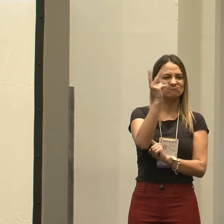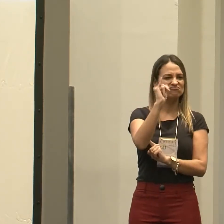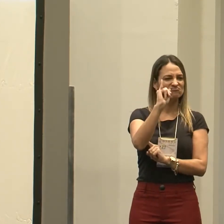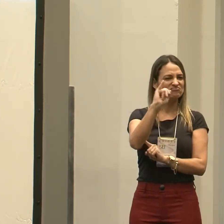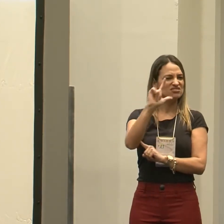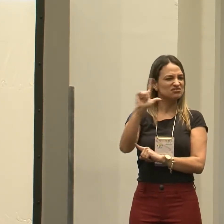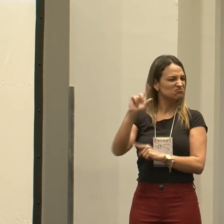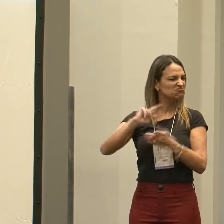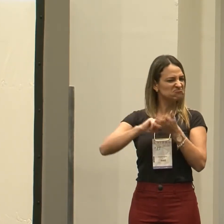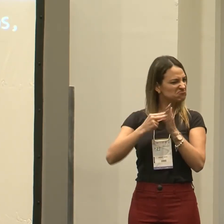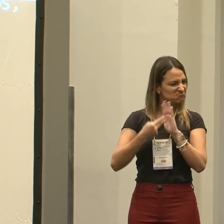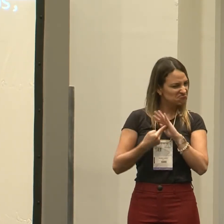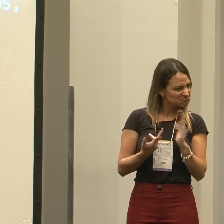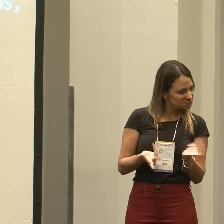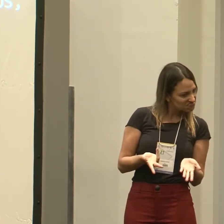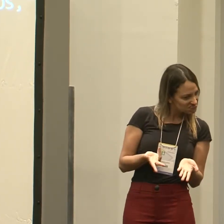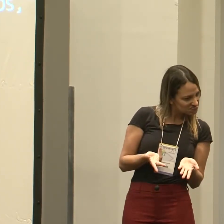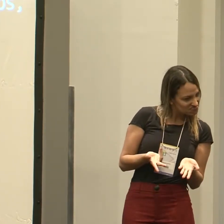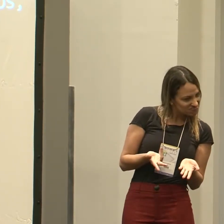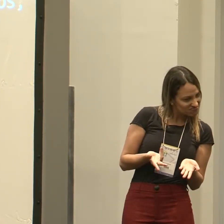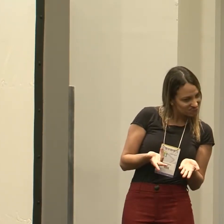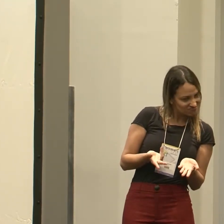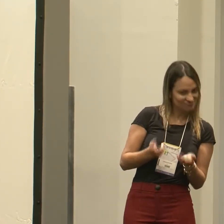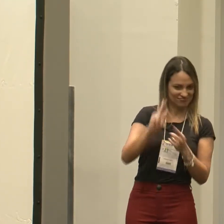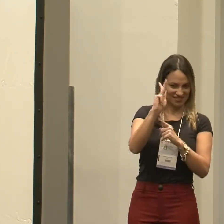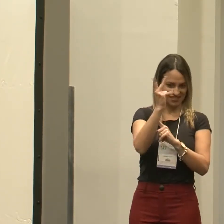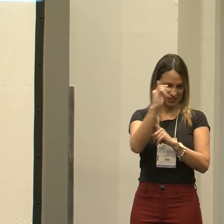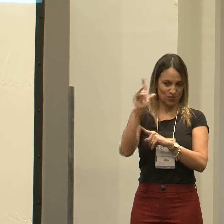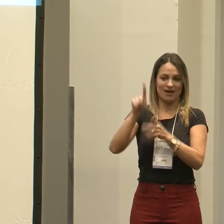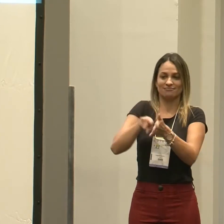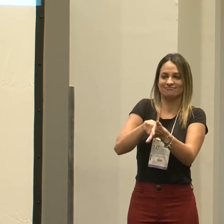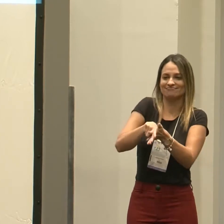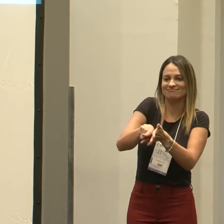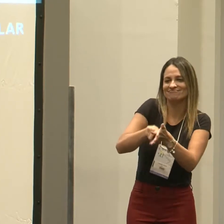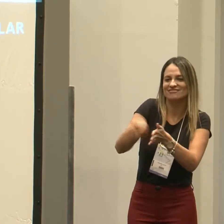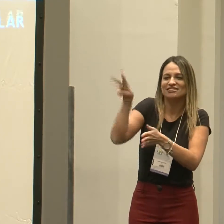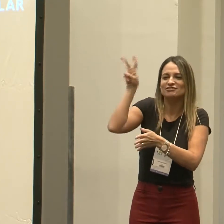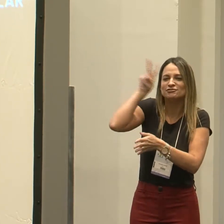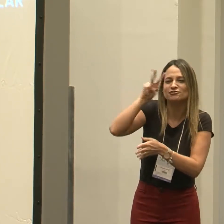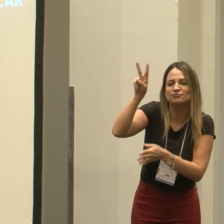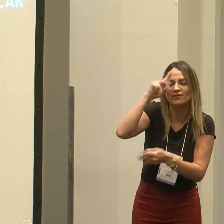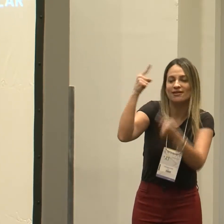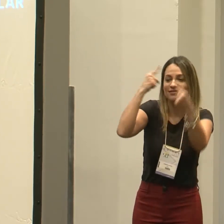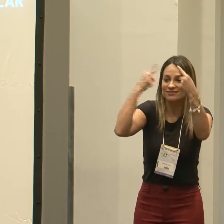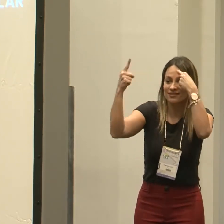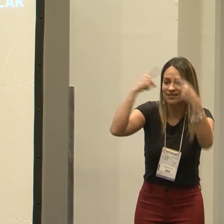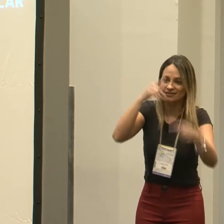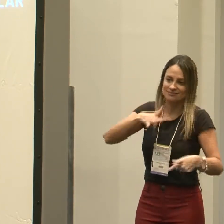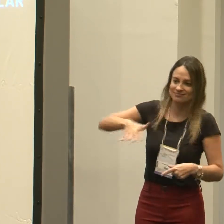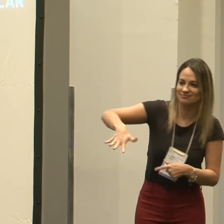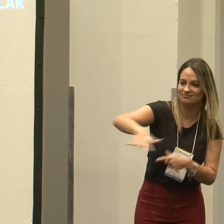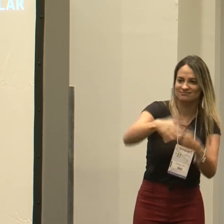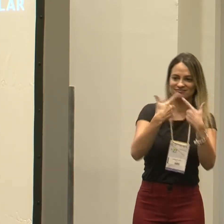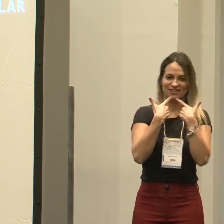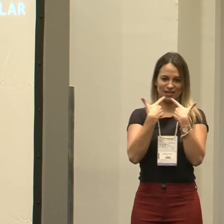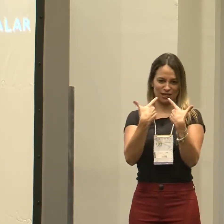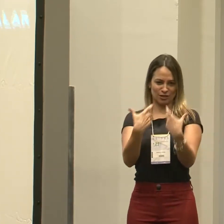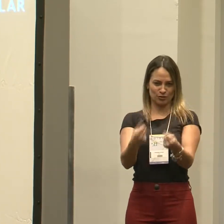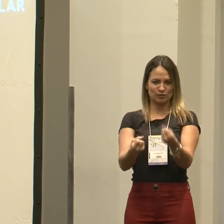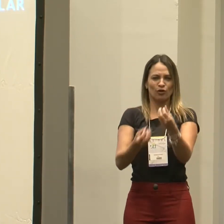um pouco sobre o significado de rim. Essa é a minha pesquisa